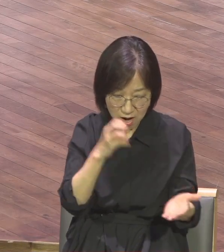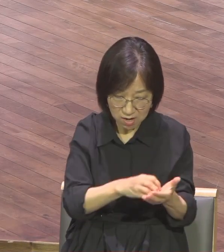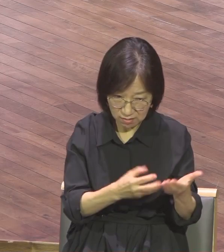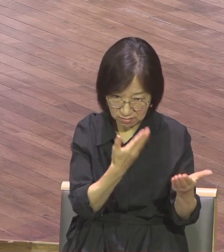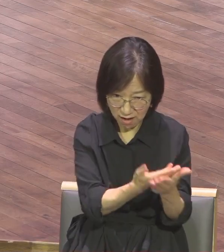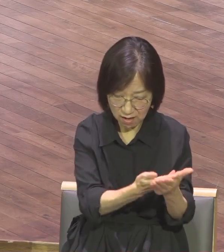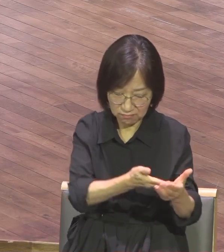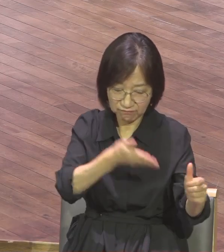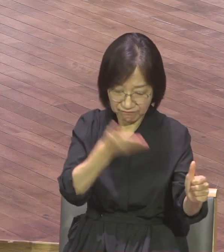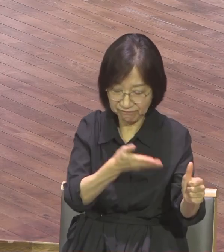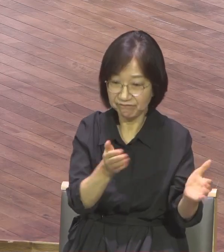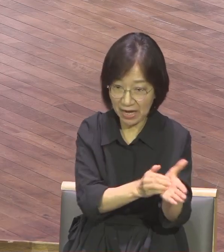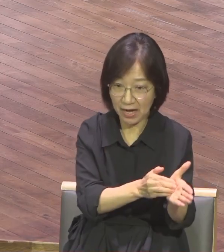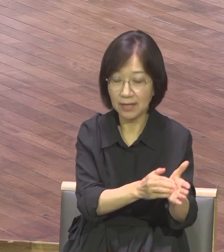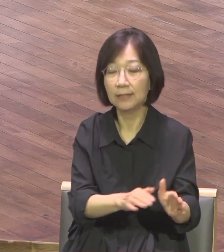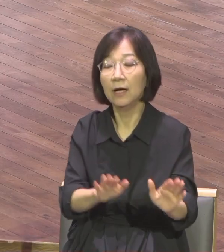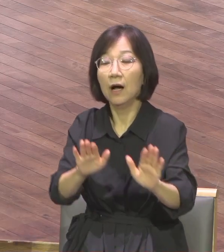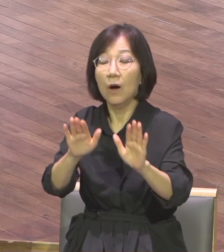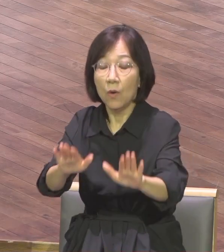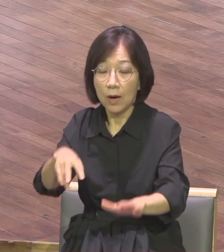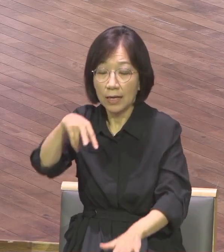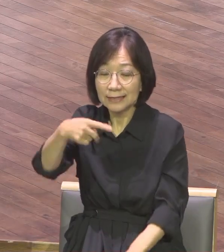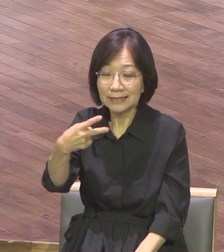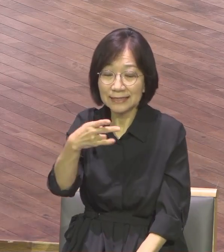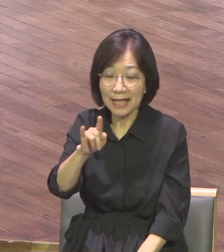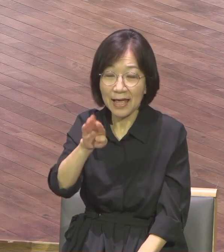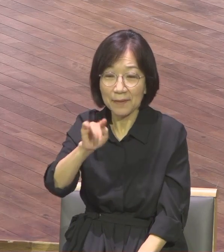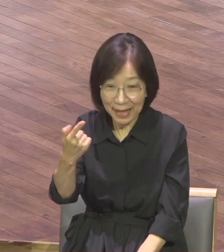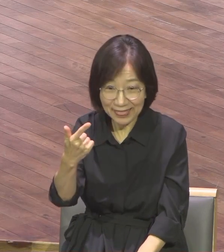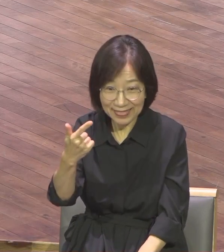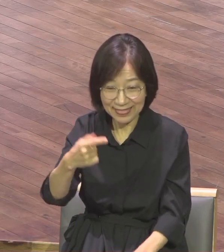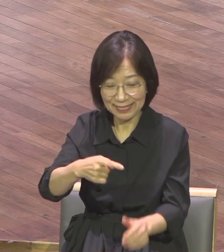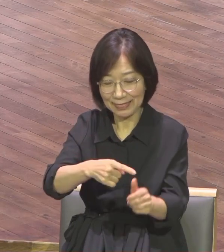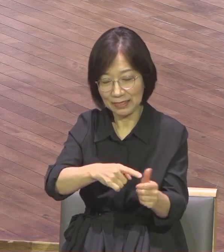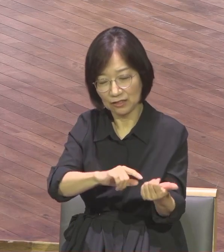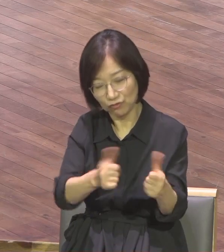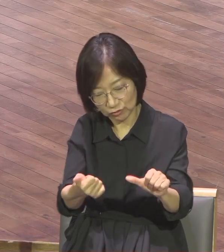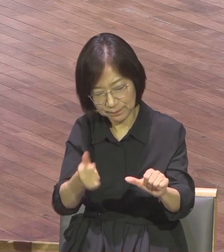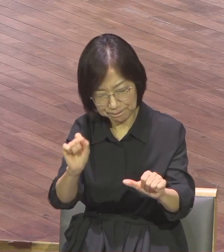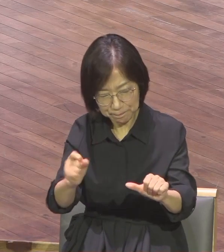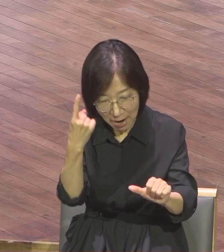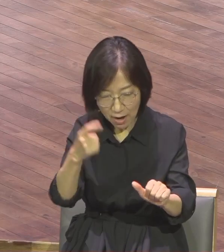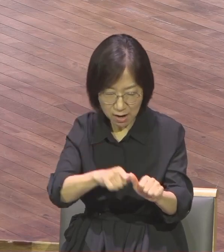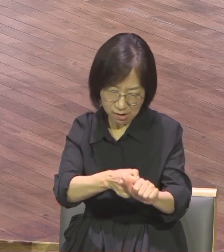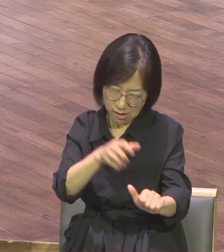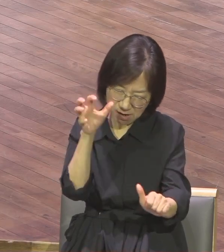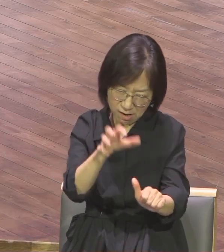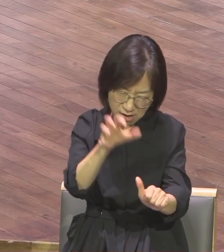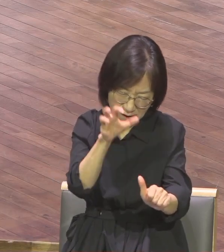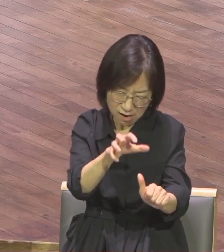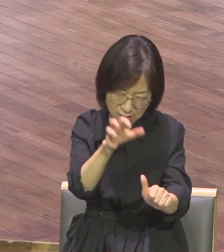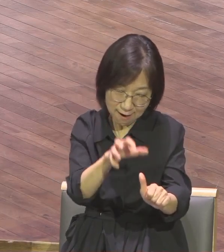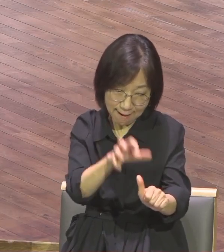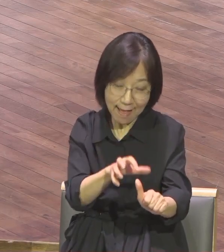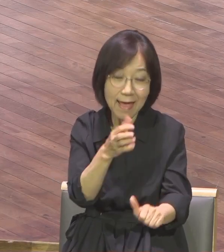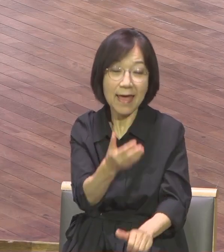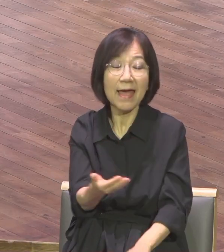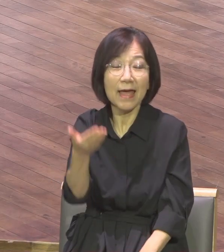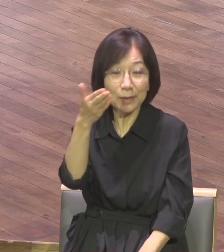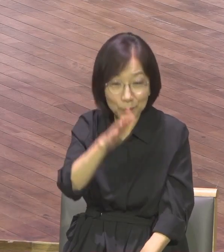스데반의 순교로 인하여 촉발된 이 박해는 그리스도인들을 움츠리게 하지